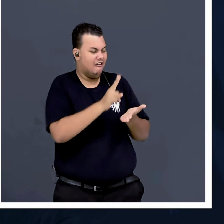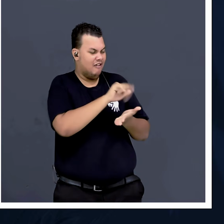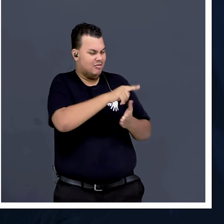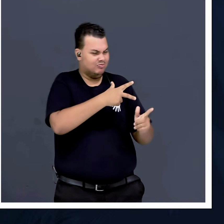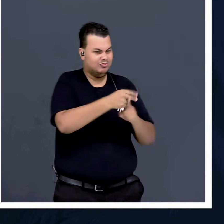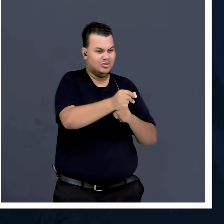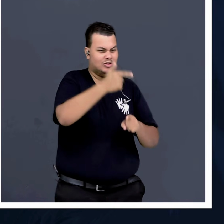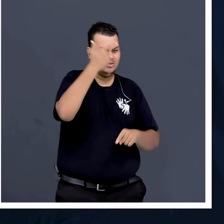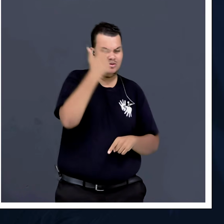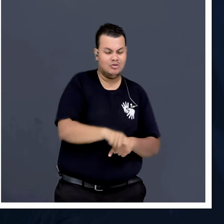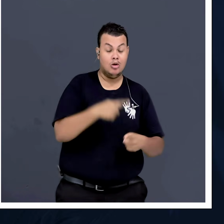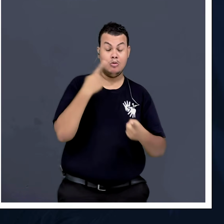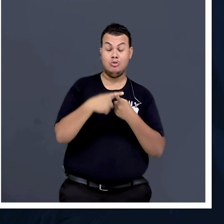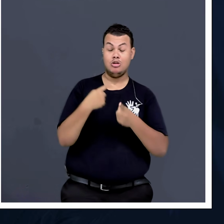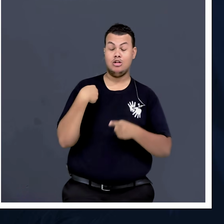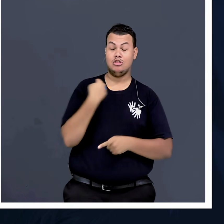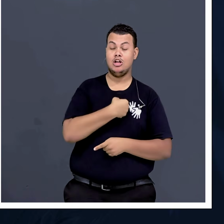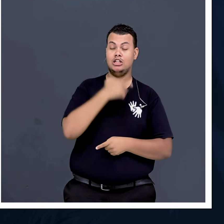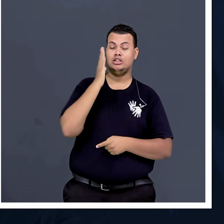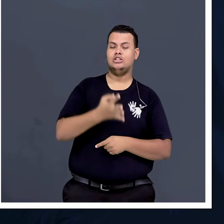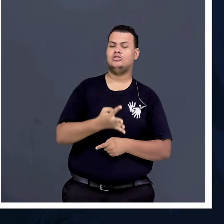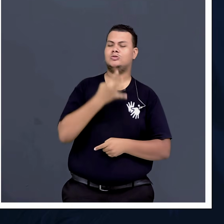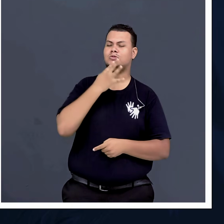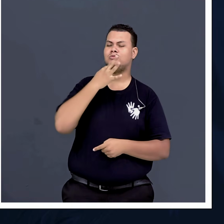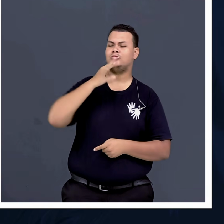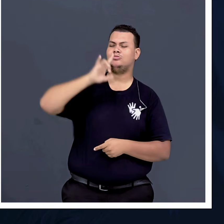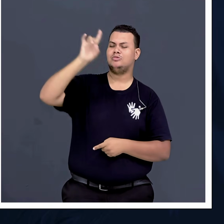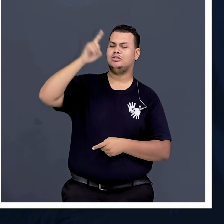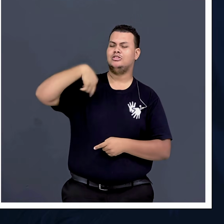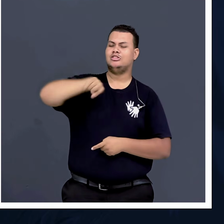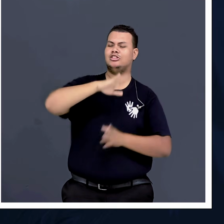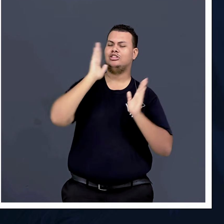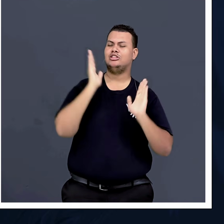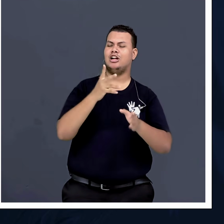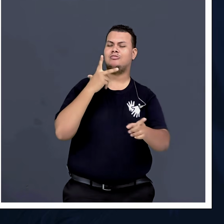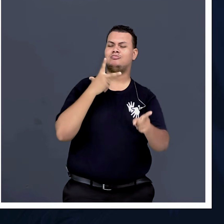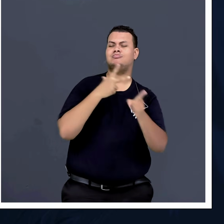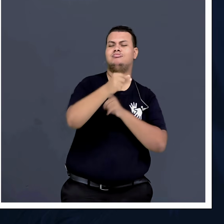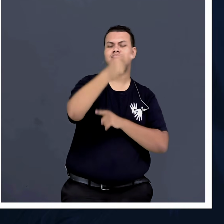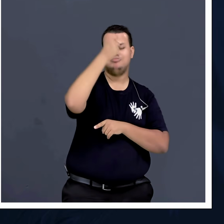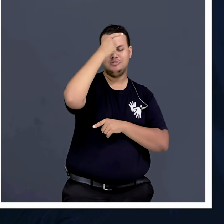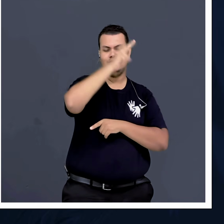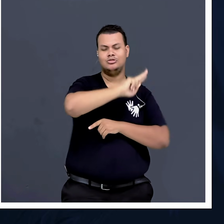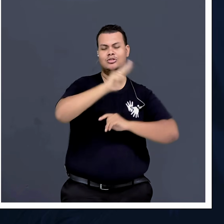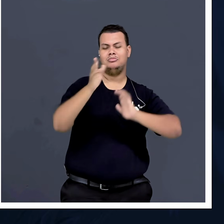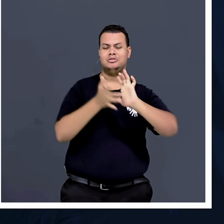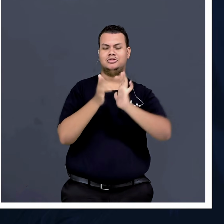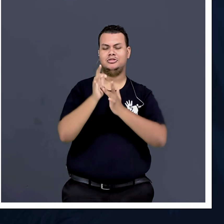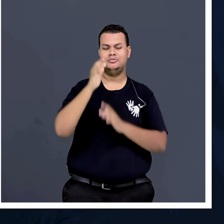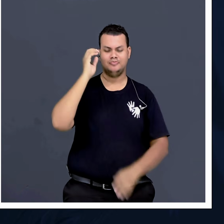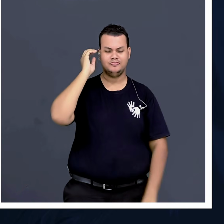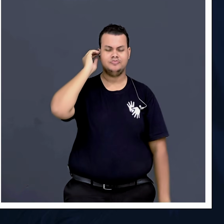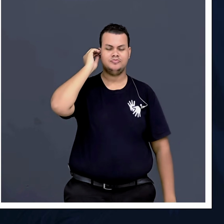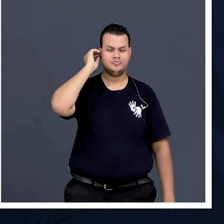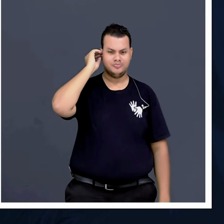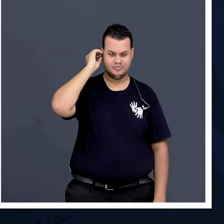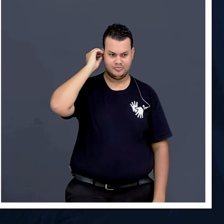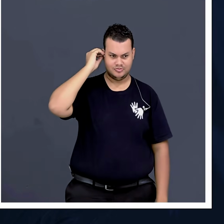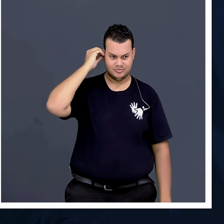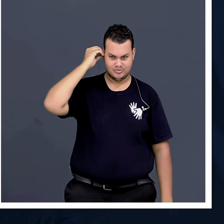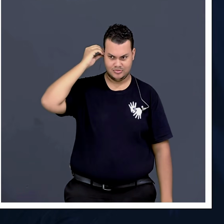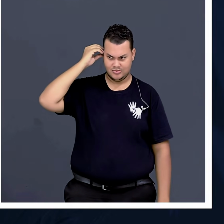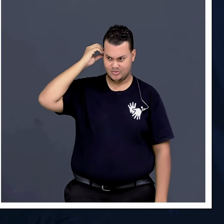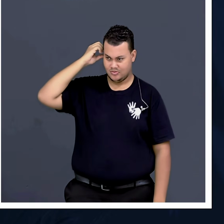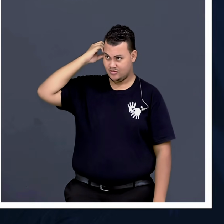mais uma vez, porque nós Te conhecemos e já vencemos o maligno, em nome de Jesus. Essa alegria não